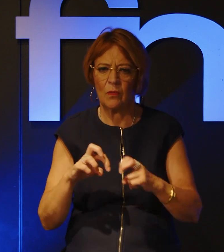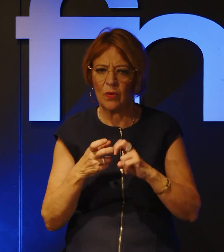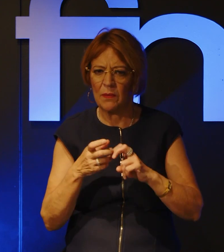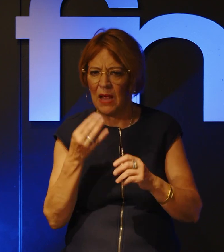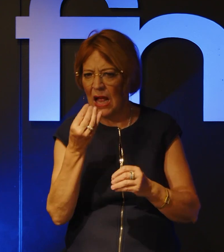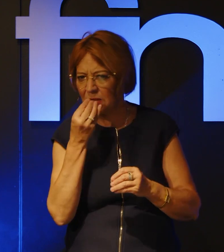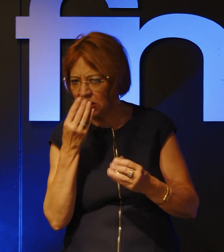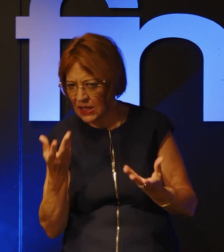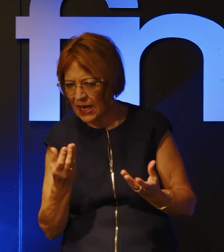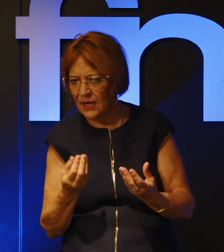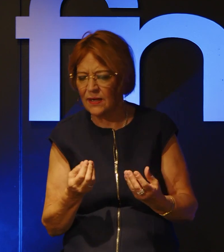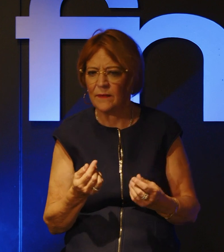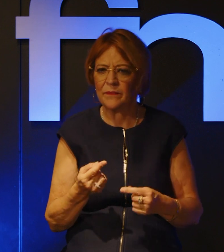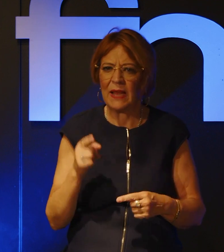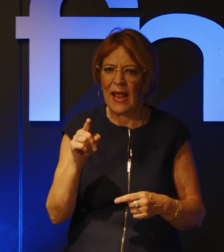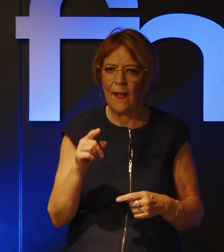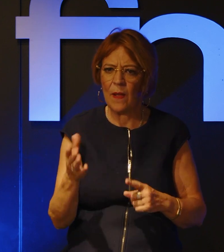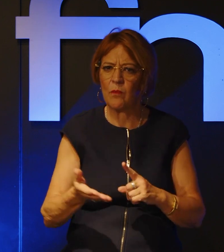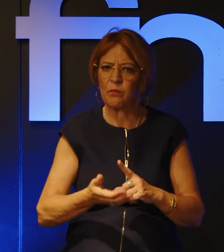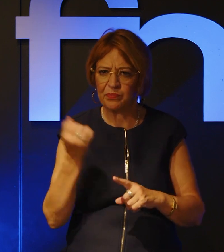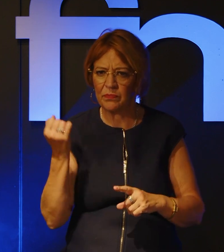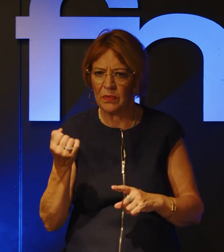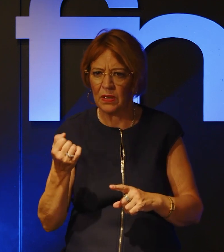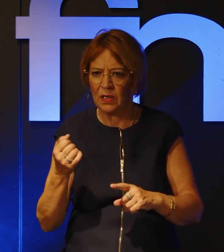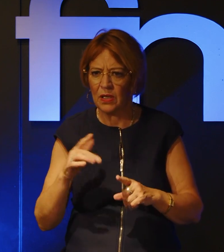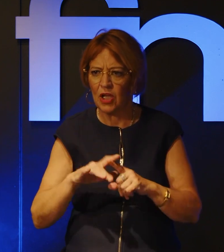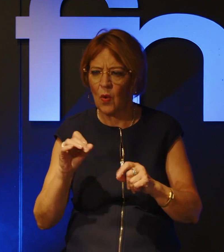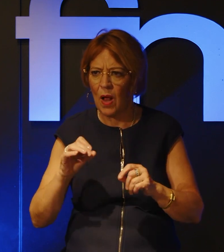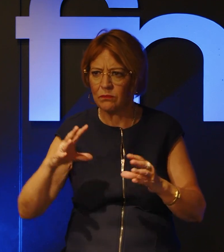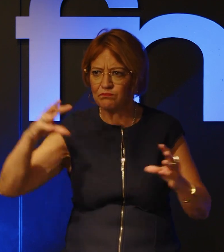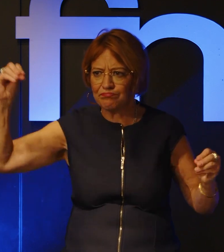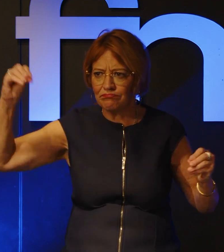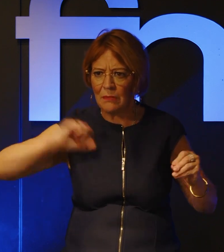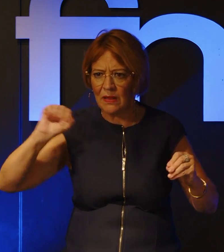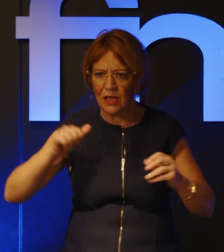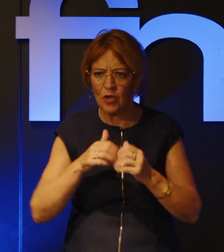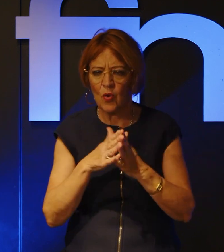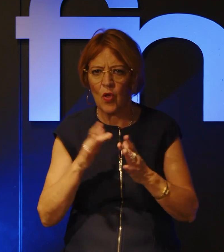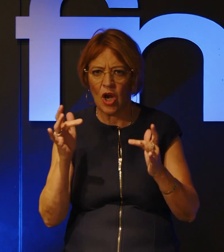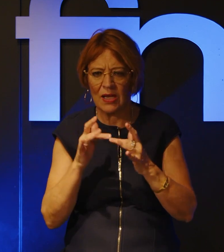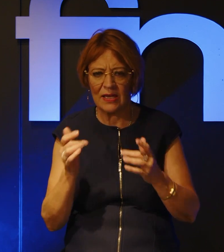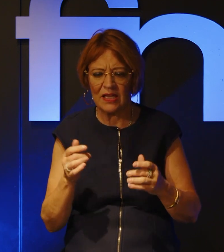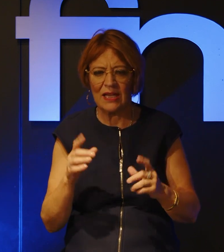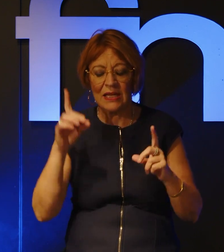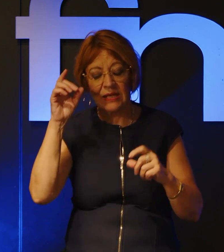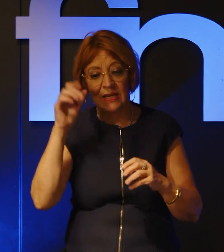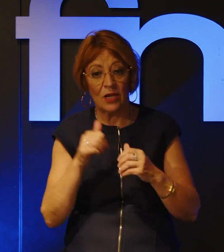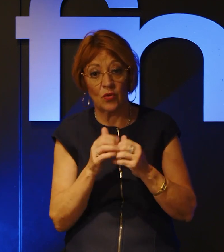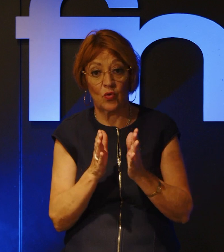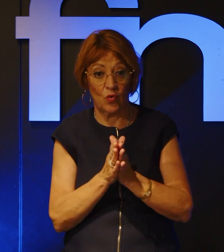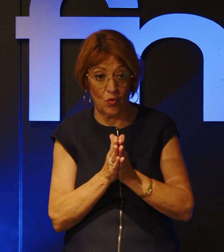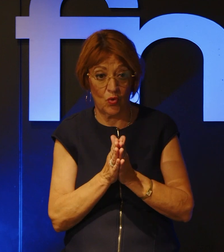é são são tópicos ela consegue polarizar as coisas online e é muito interessante que o Instagram tudo o que